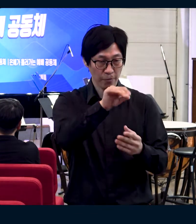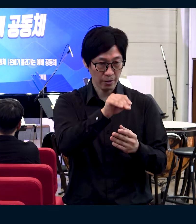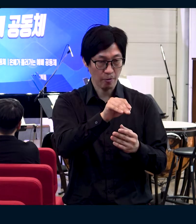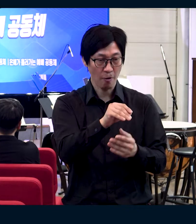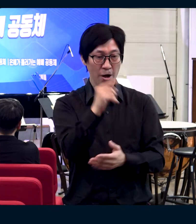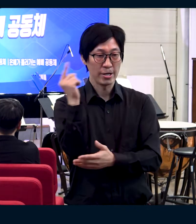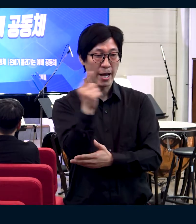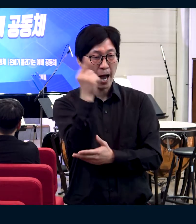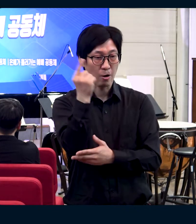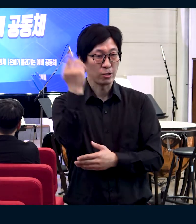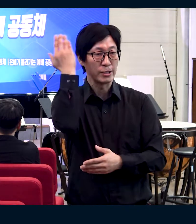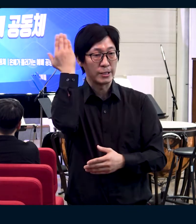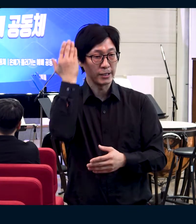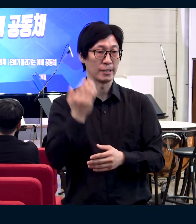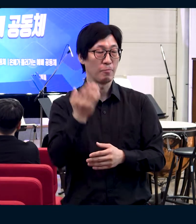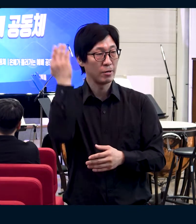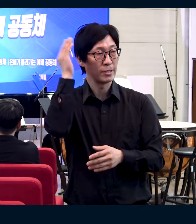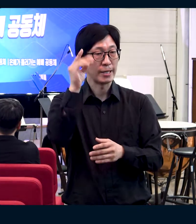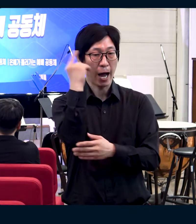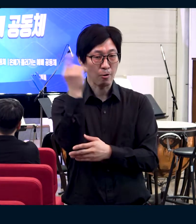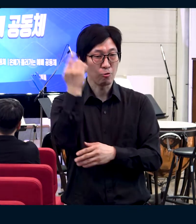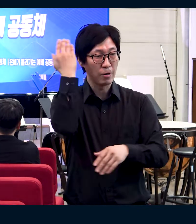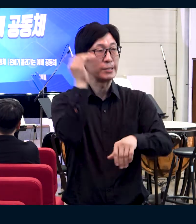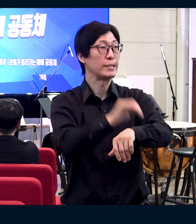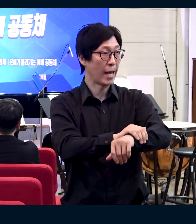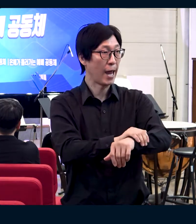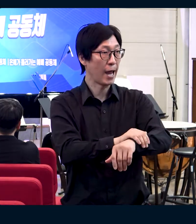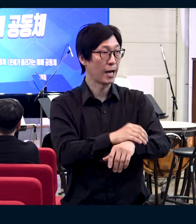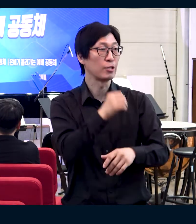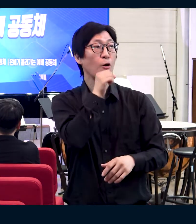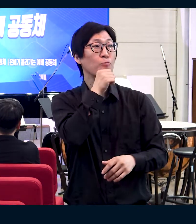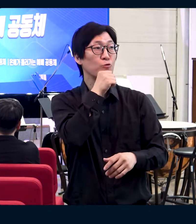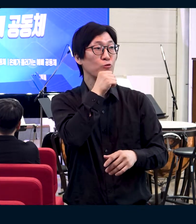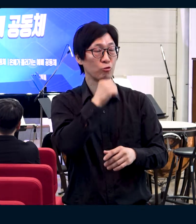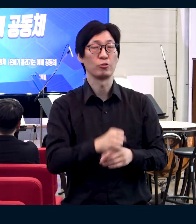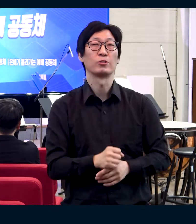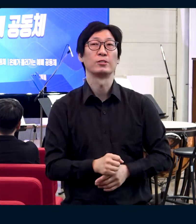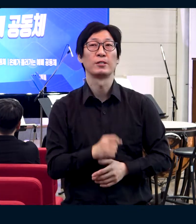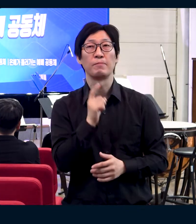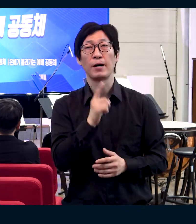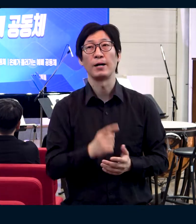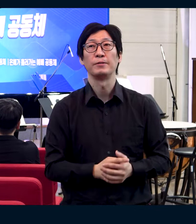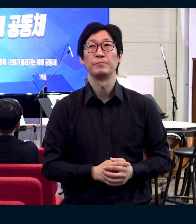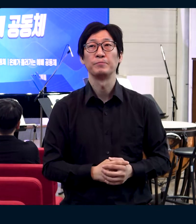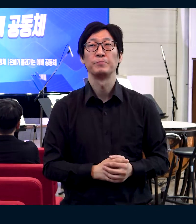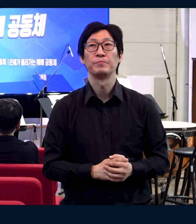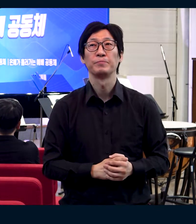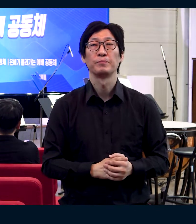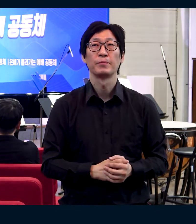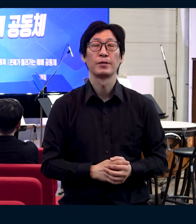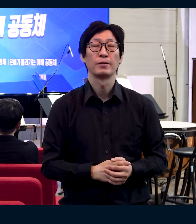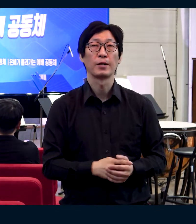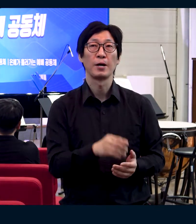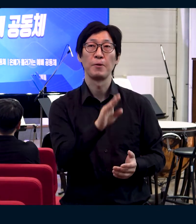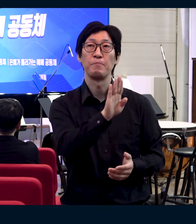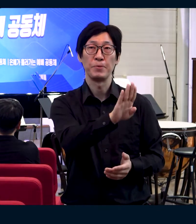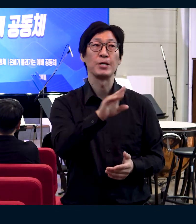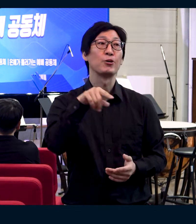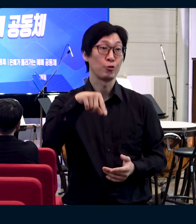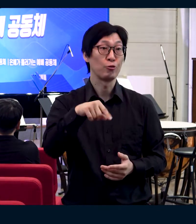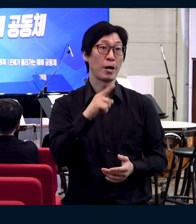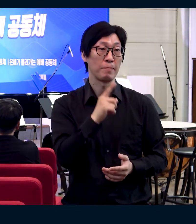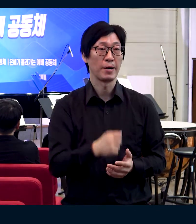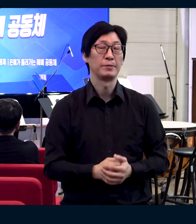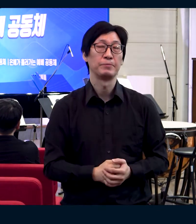베이스볼 quotient, 그러니까 BQ, 야구 지능, 이렇게 만들어낸 그런 말이었습니다.